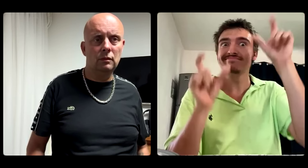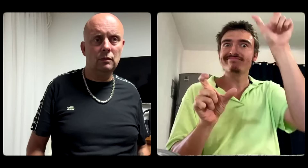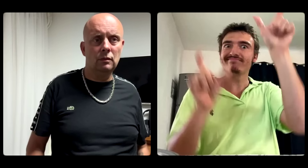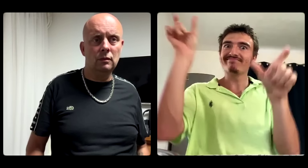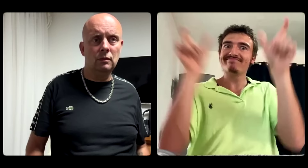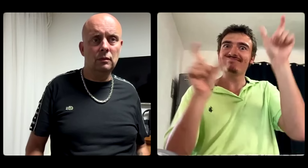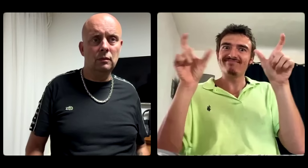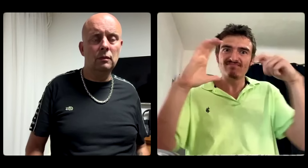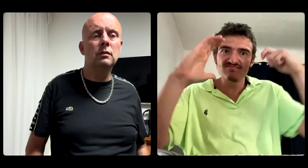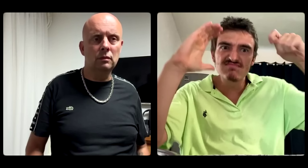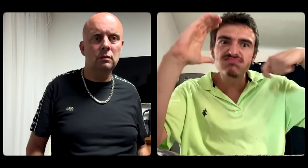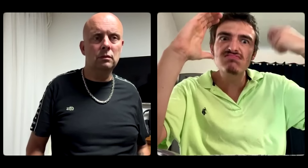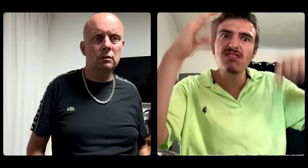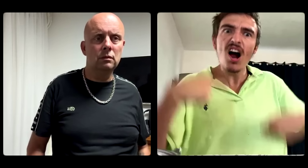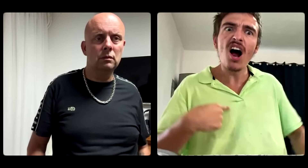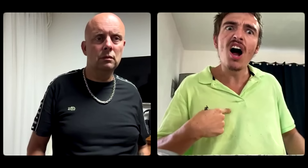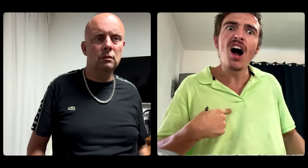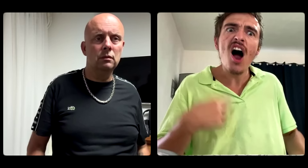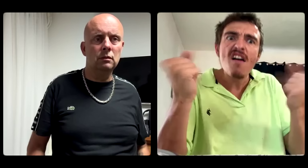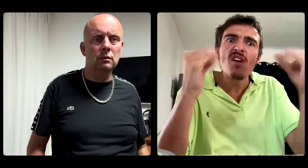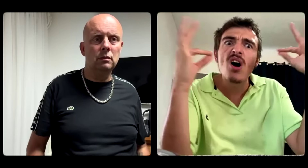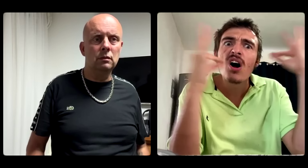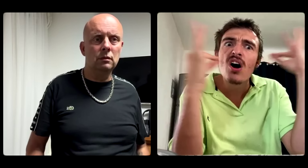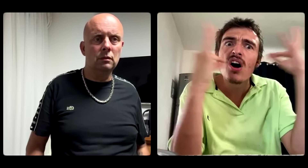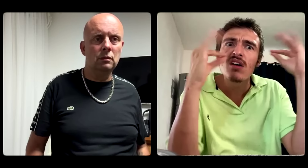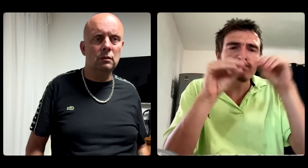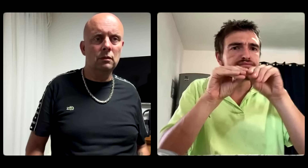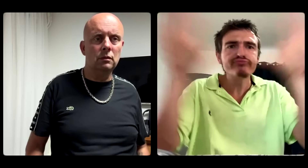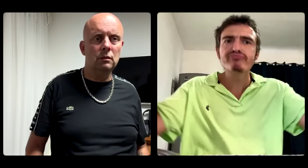Misschien belde hij me. Oh, mij.